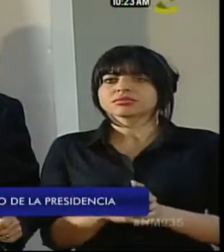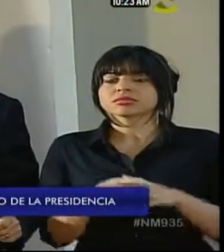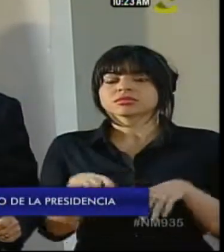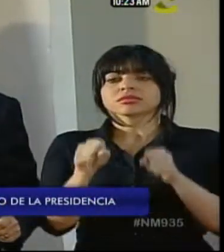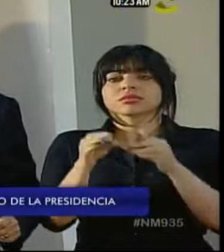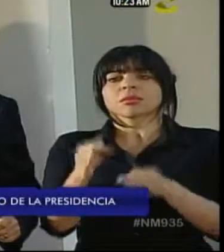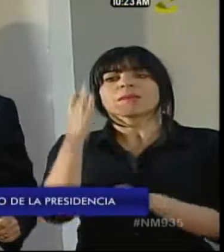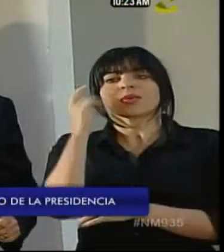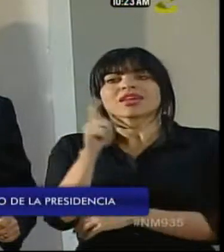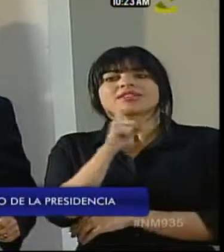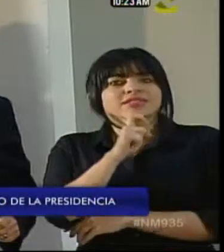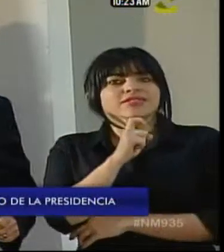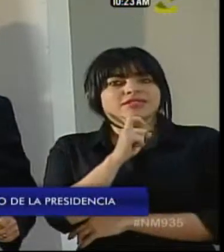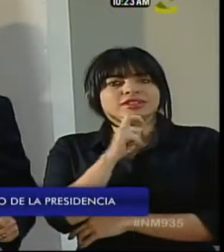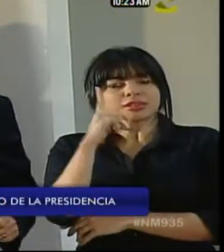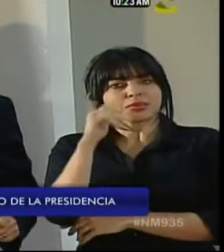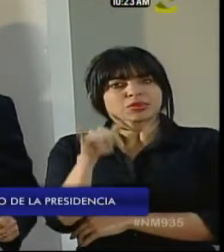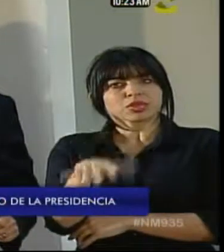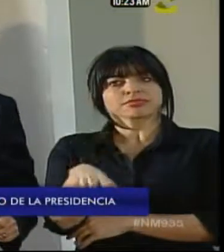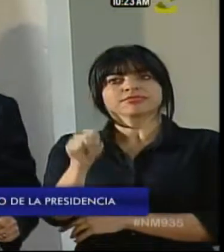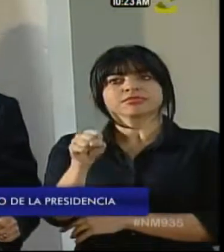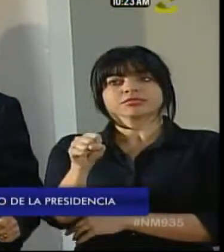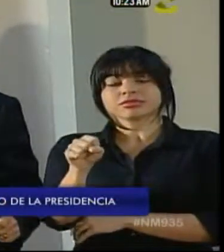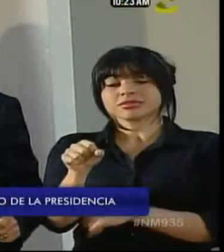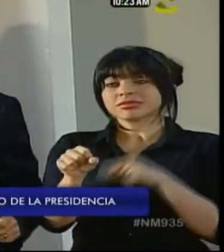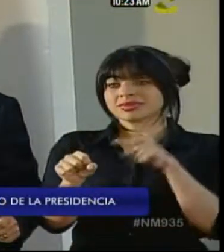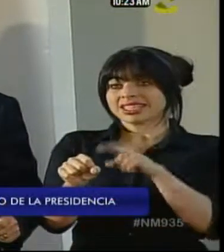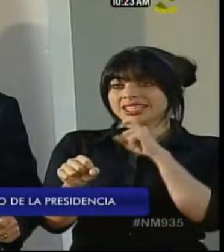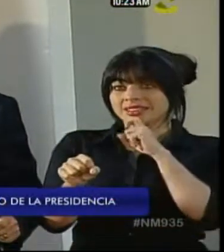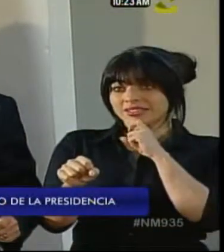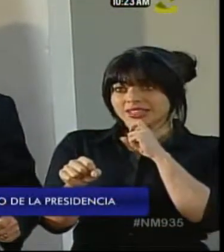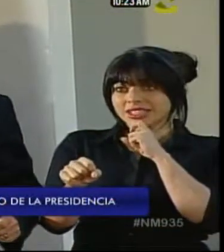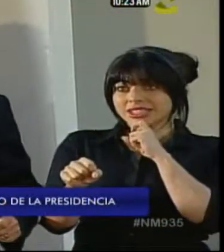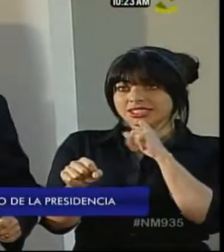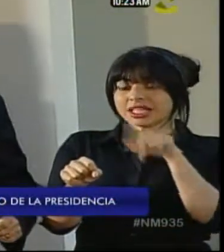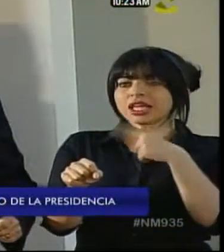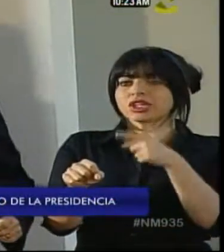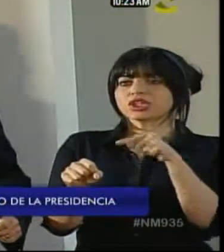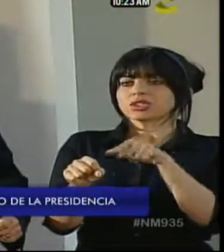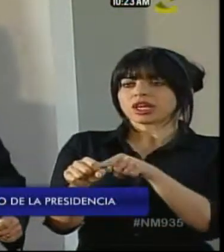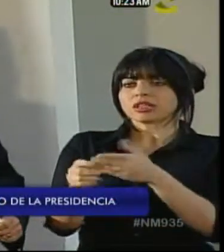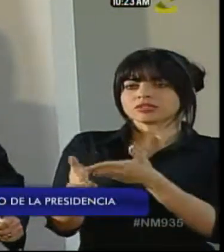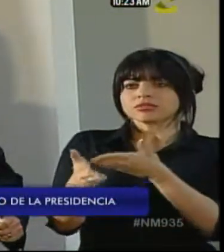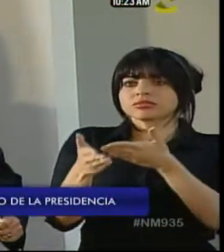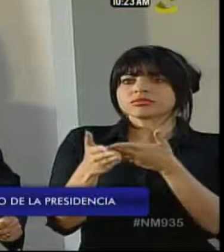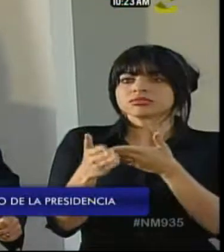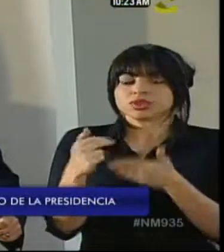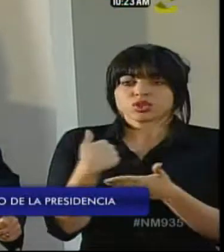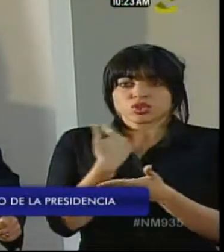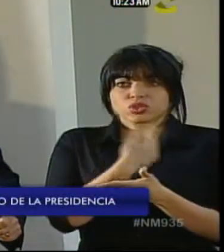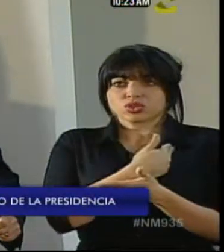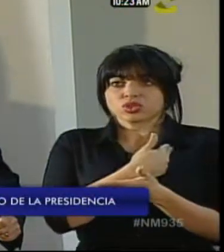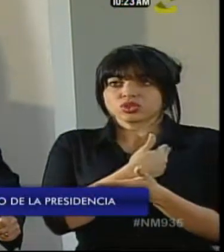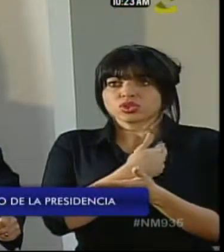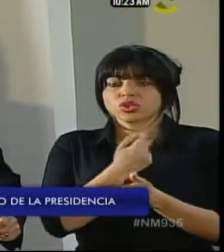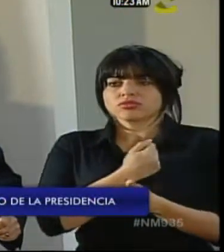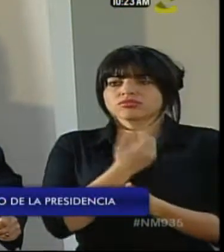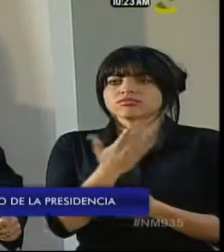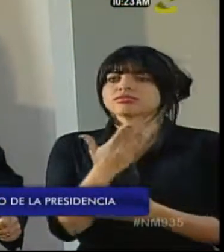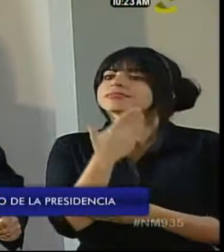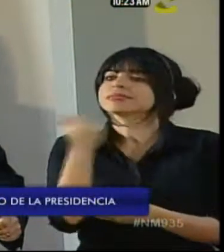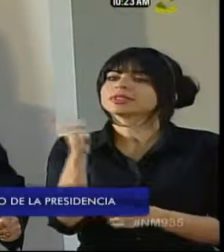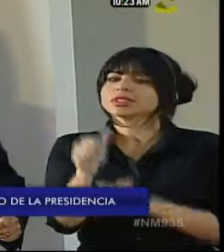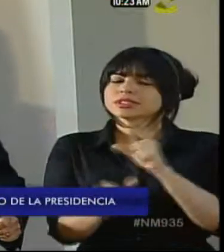sino porque era difícil. Y como era difícil, eso iba a sacar de nosotros los